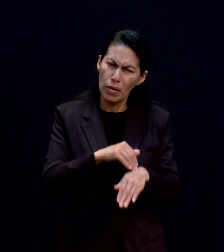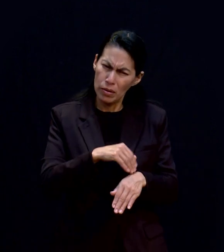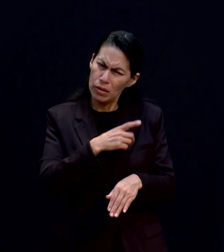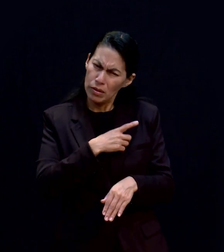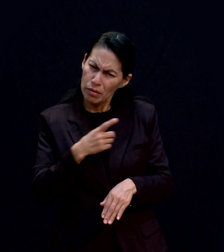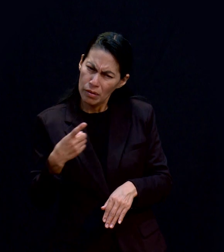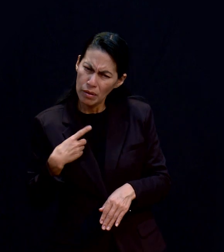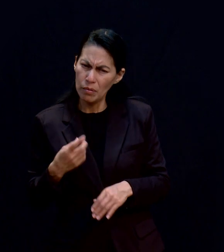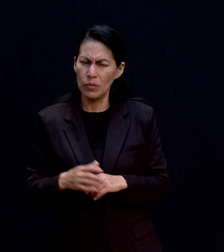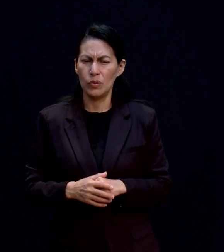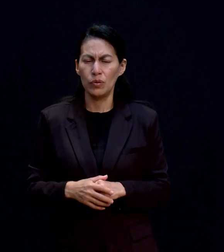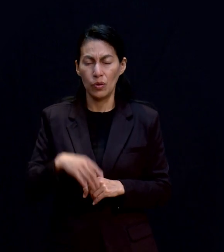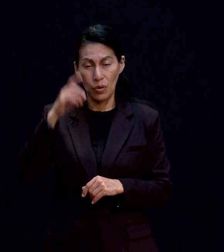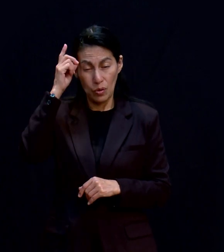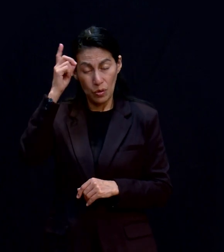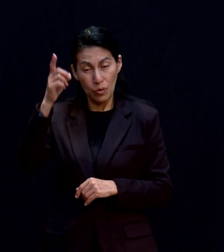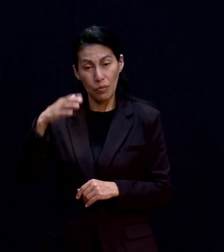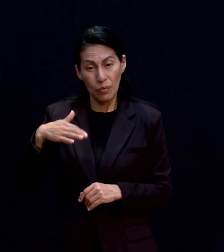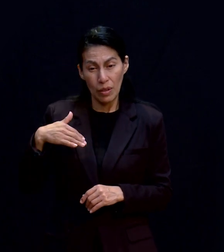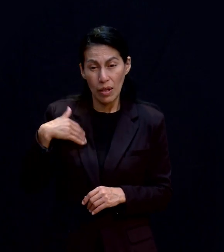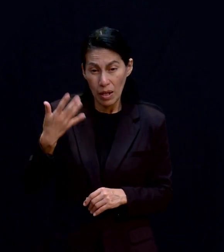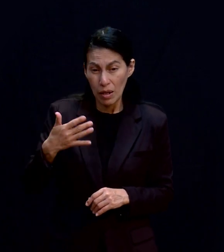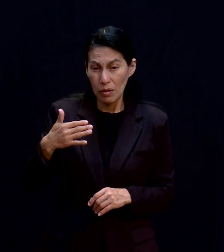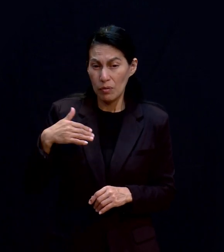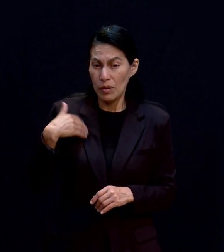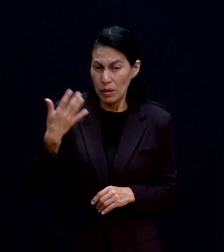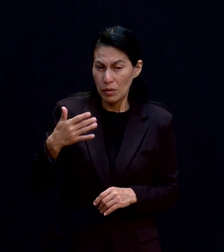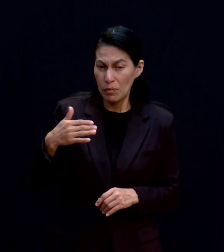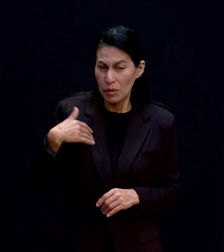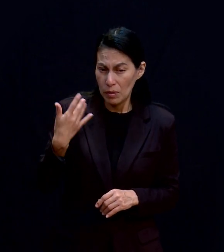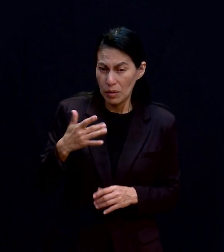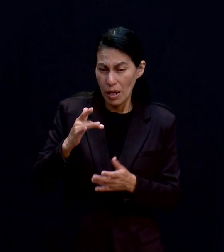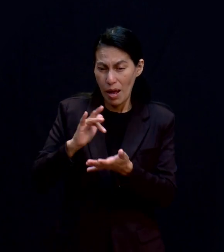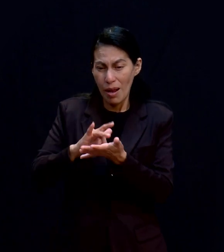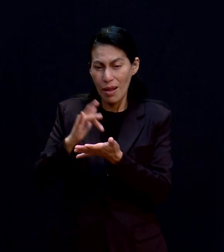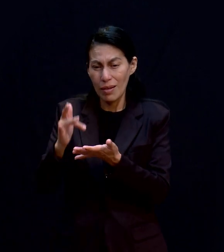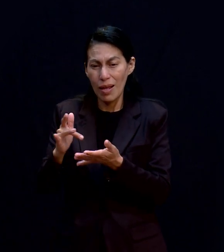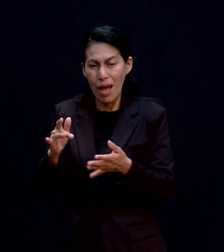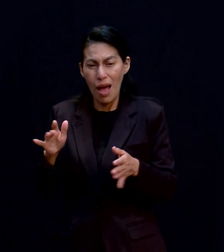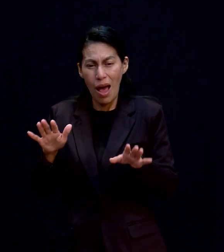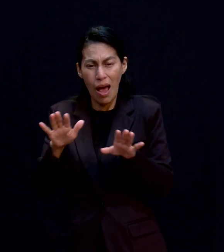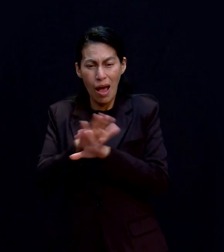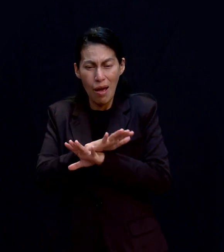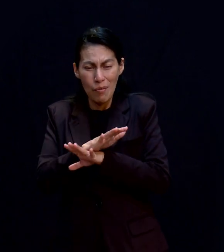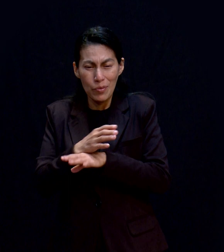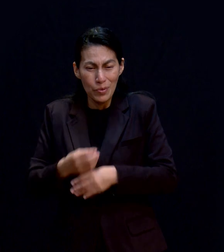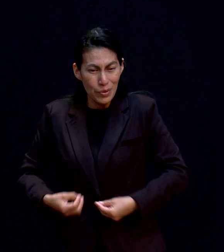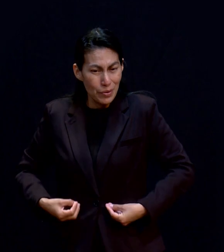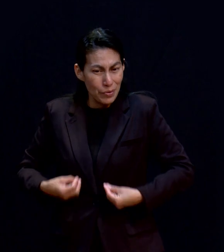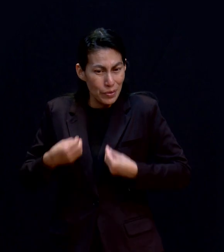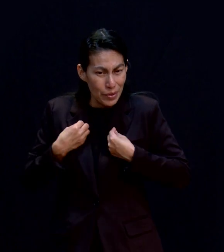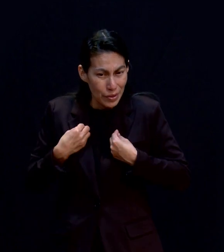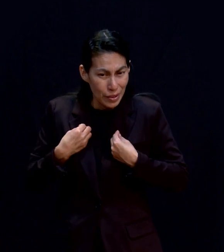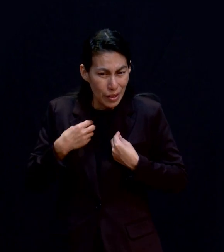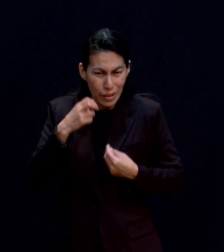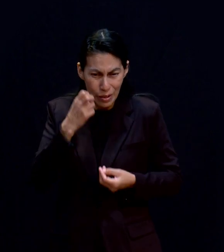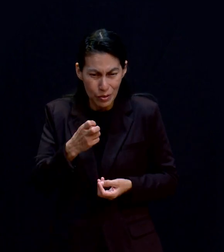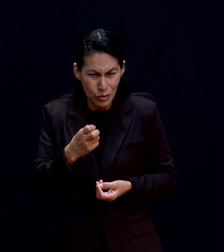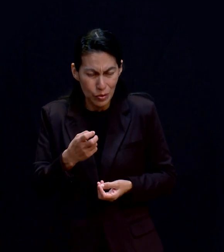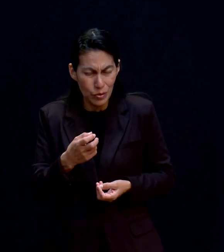milagros a través de medios naturales de cambio de estilo de vida que eso es